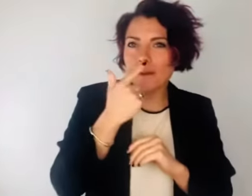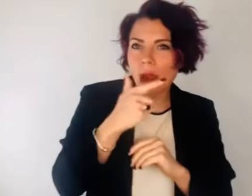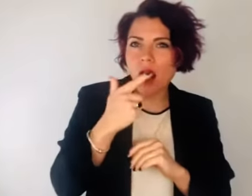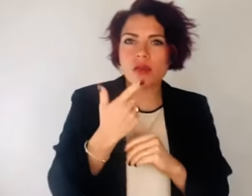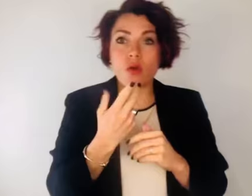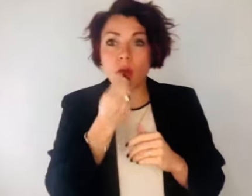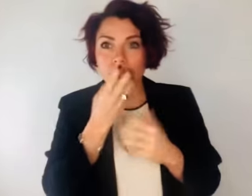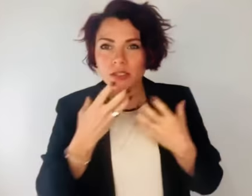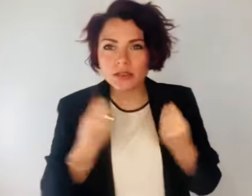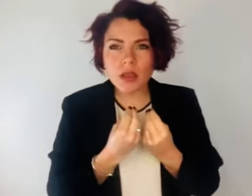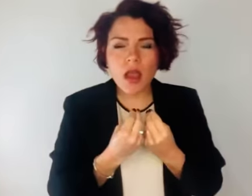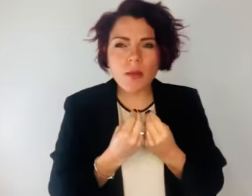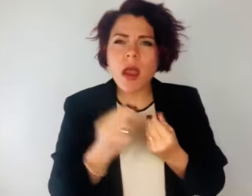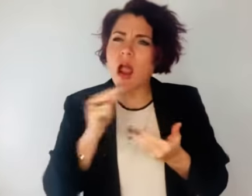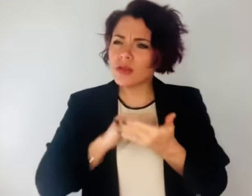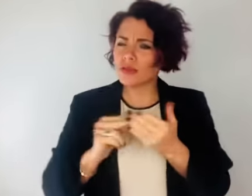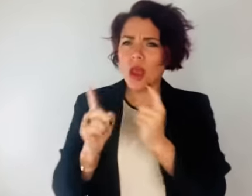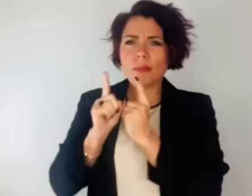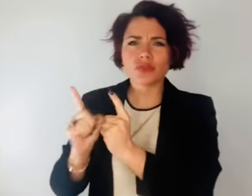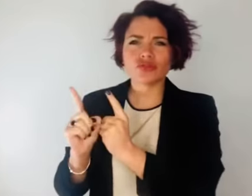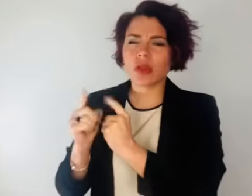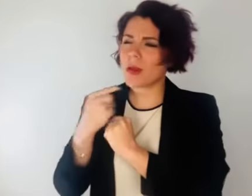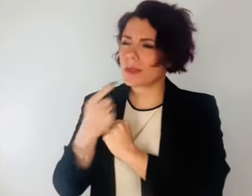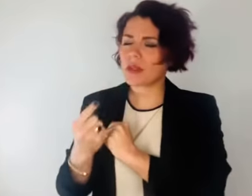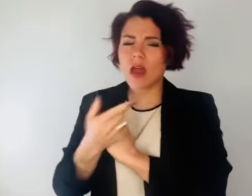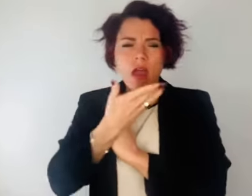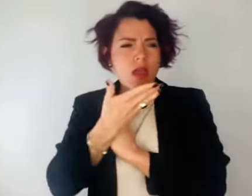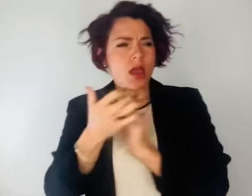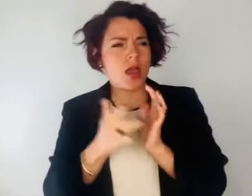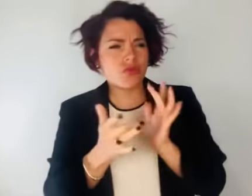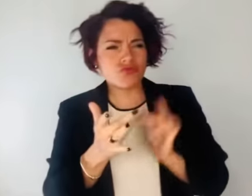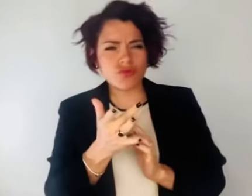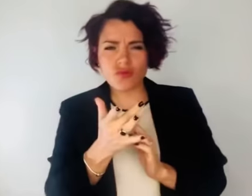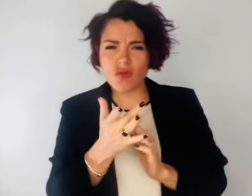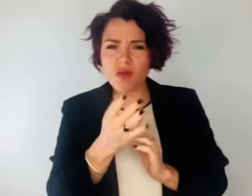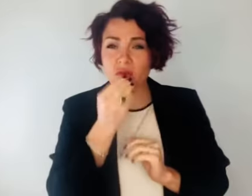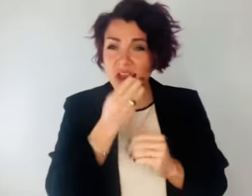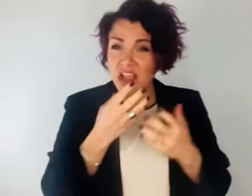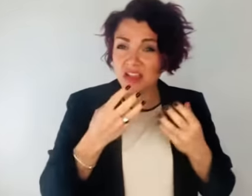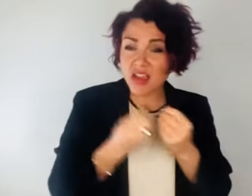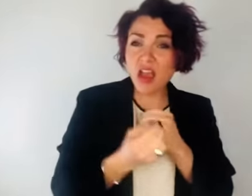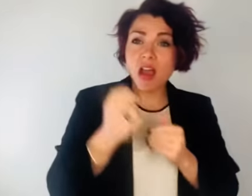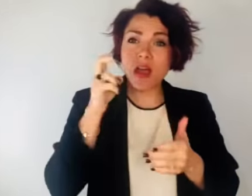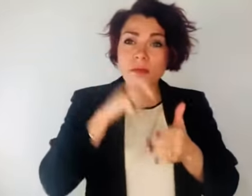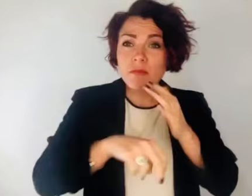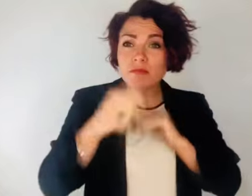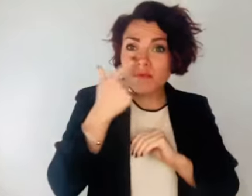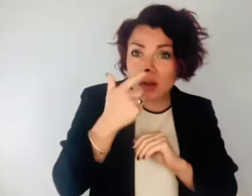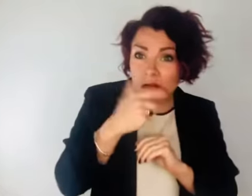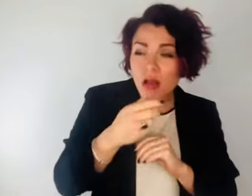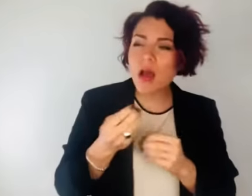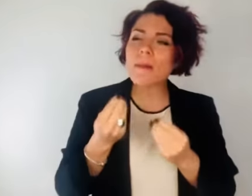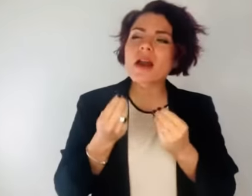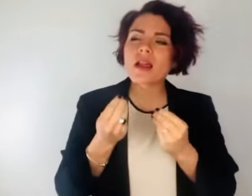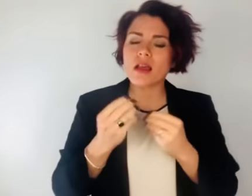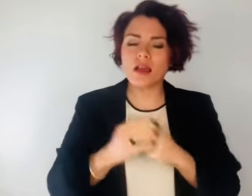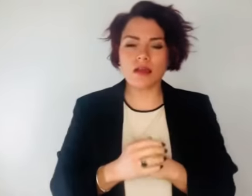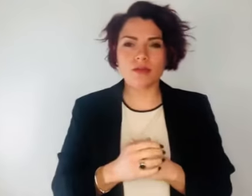dicevano i suoi discepoli come mai mangia con i pubblicani ei peccatori gesù udito questo